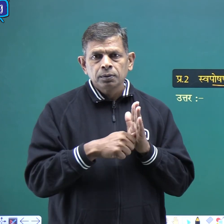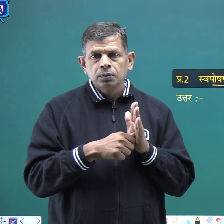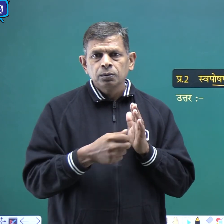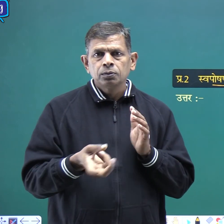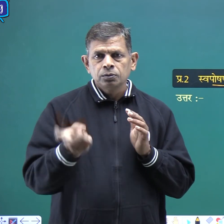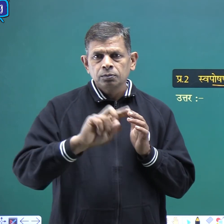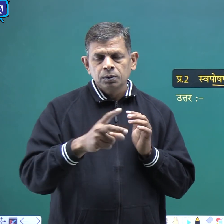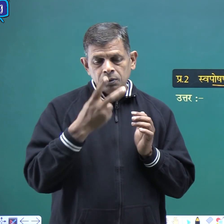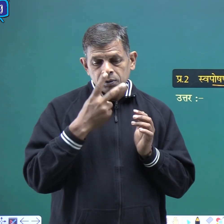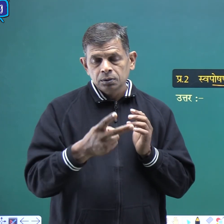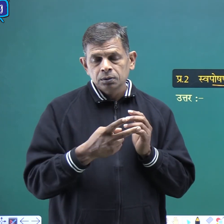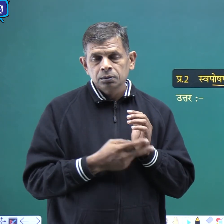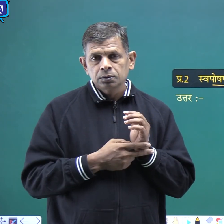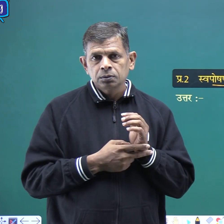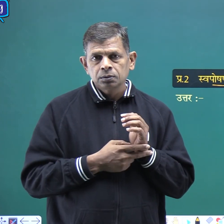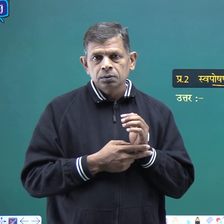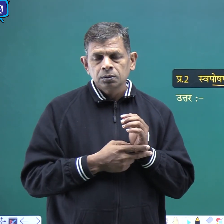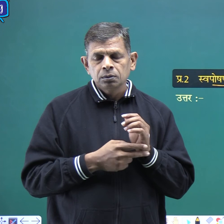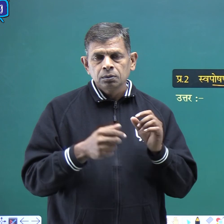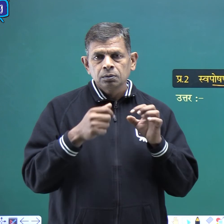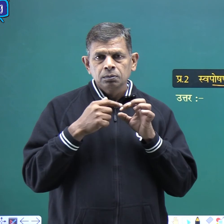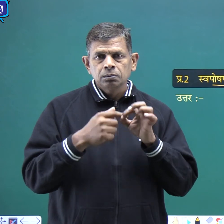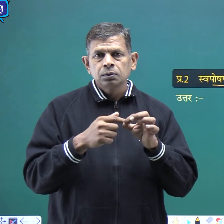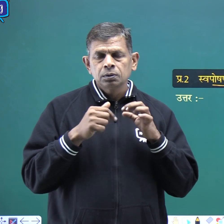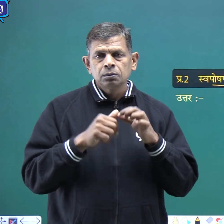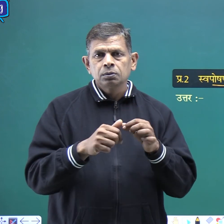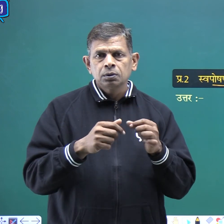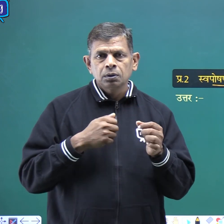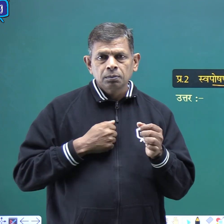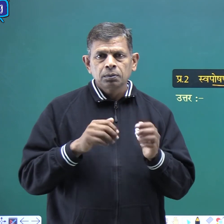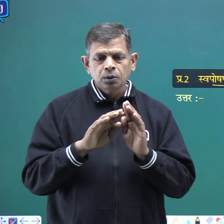दोबारा देखना, प्रश्न उत्तर अपनी कॉपी में लिखना